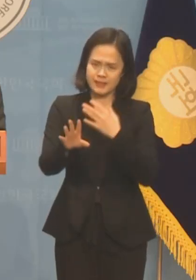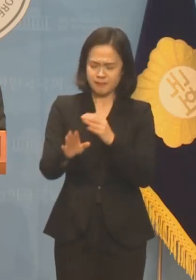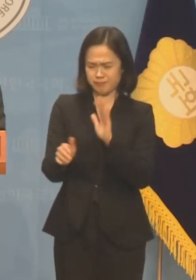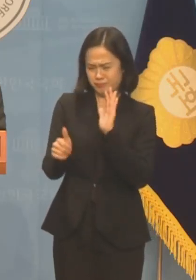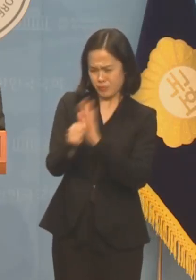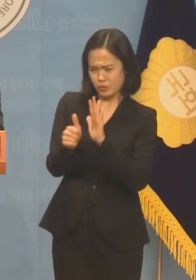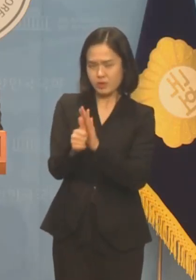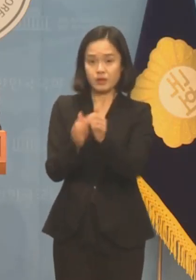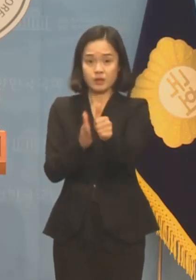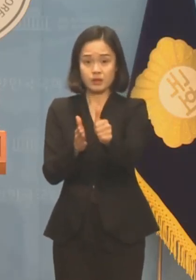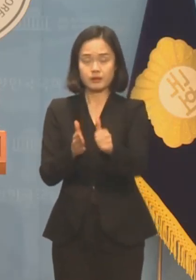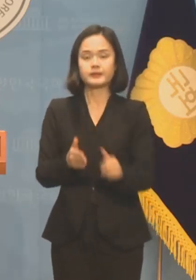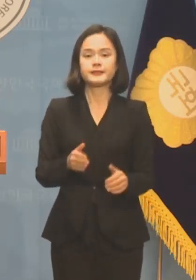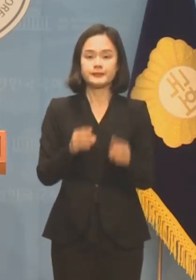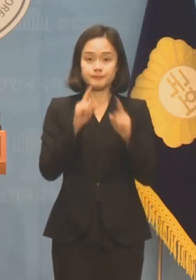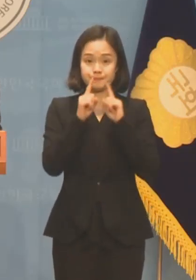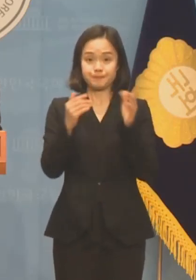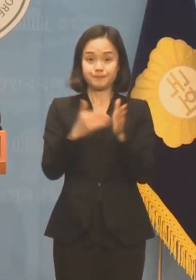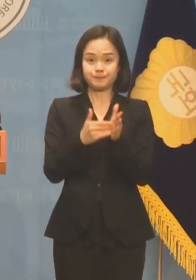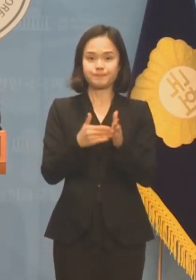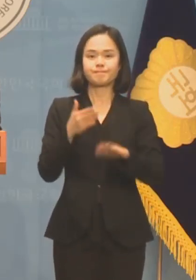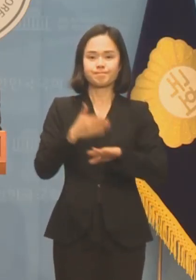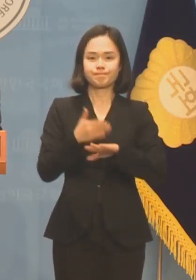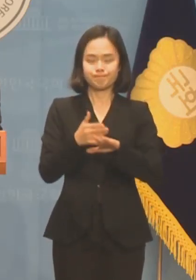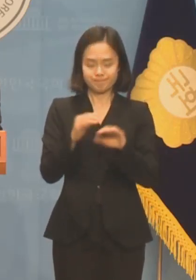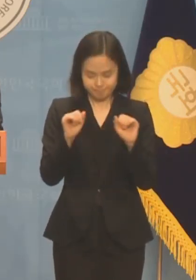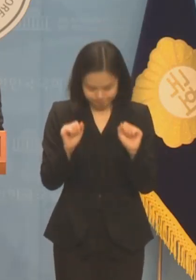합니다. 이상입니다.